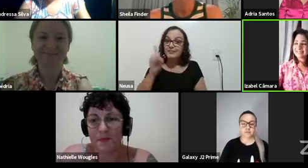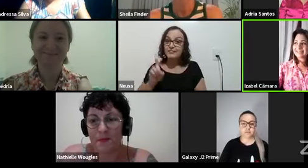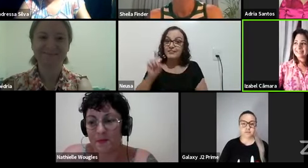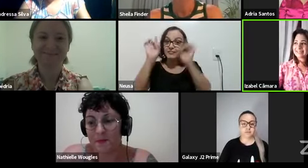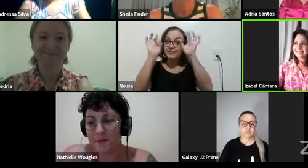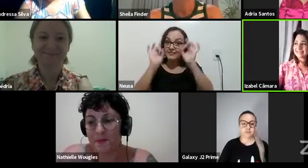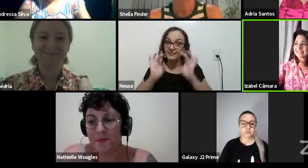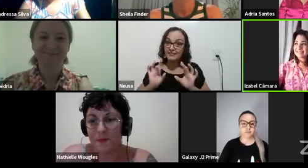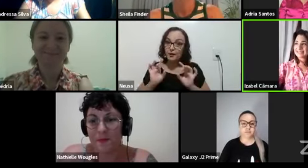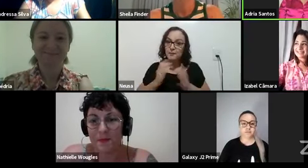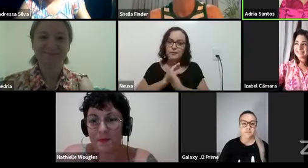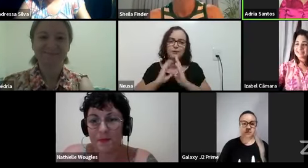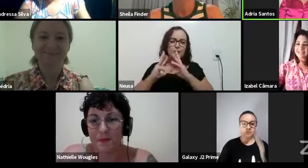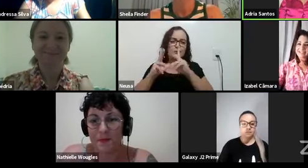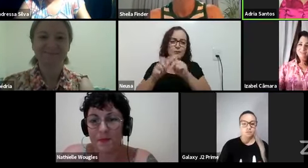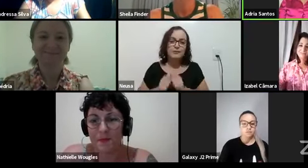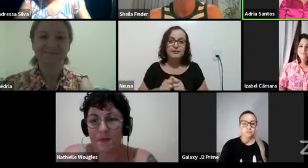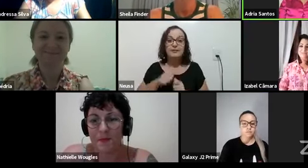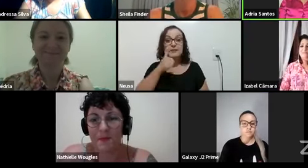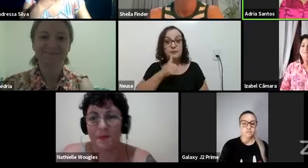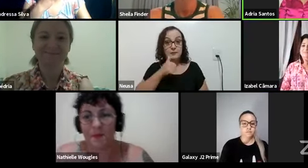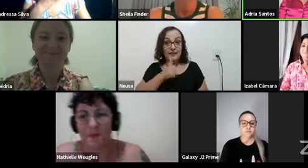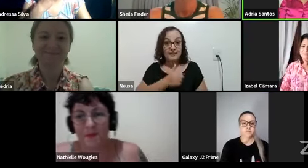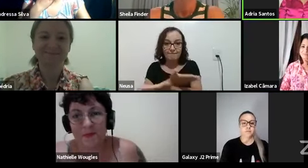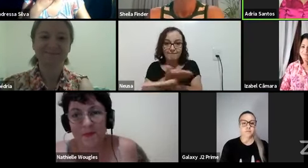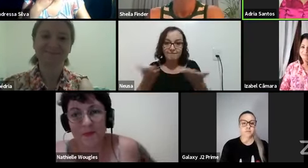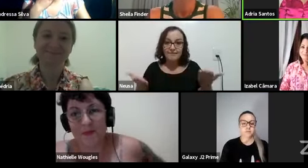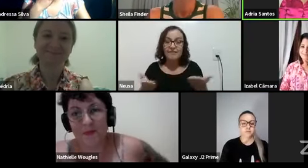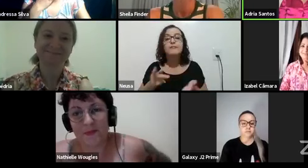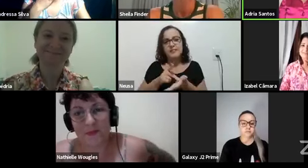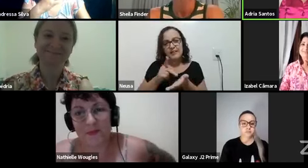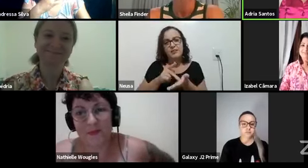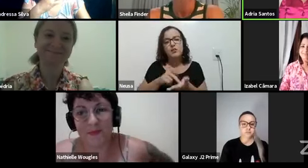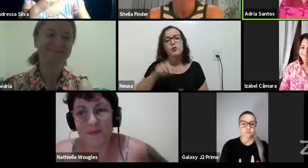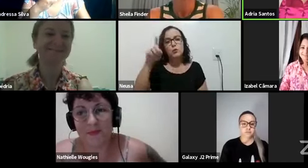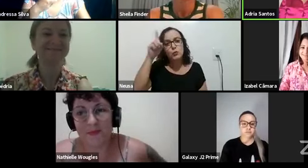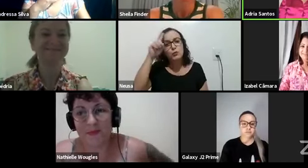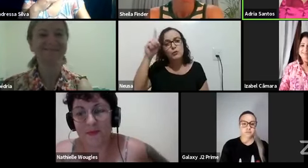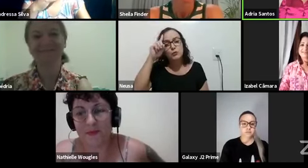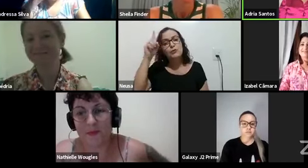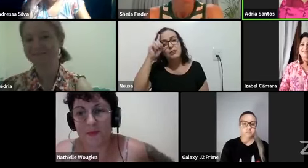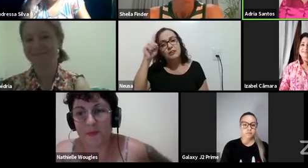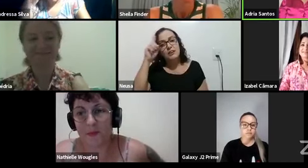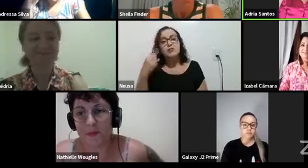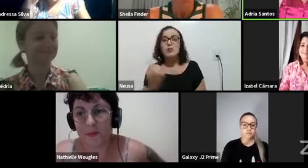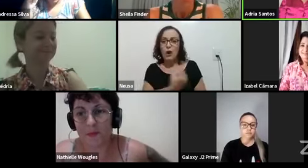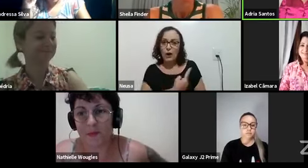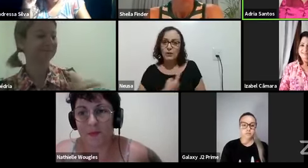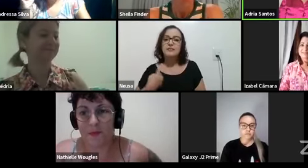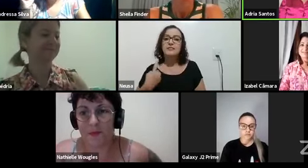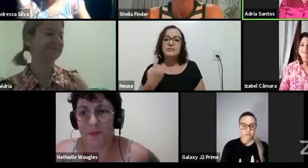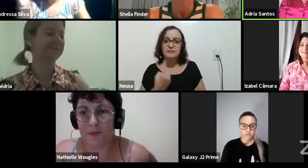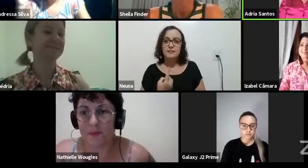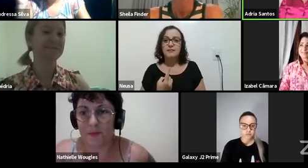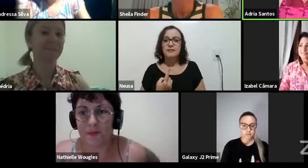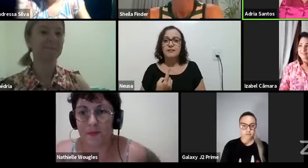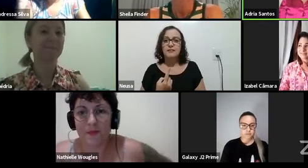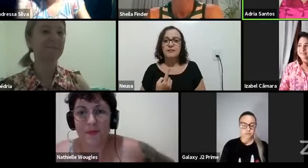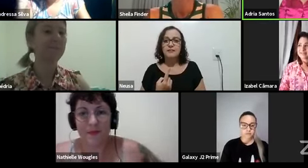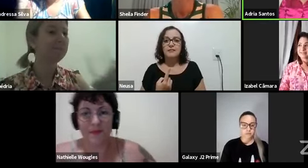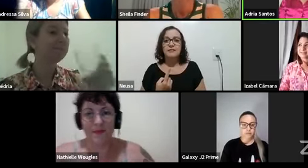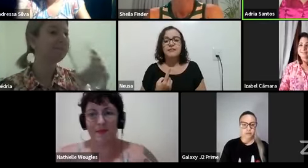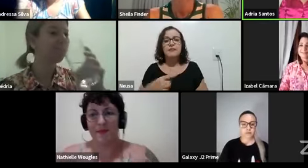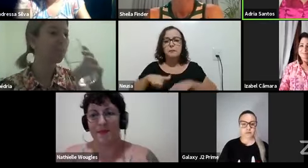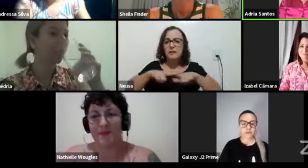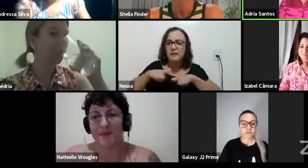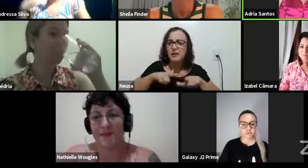para todas nós mulheres, que na verdade todos os dias, né, nós fazemos, né, as nossas